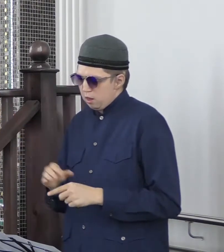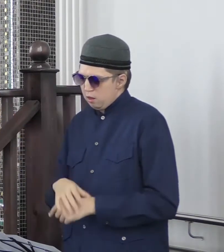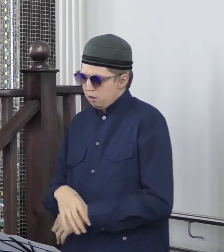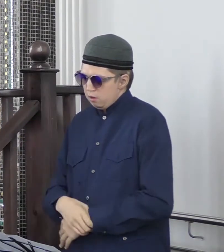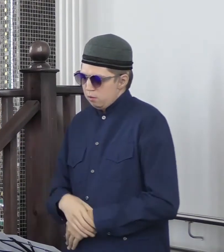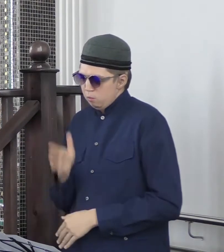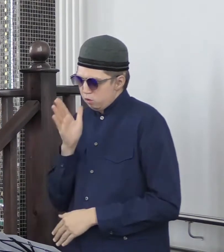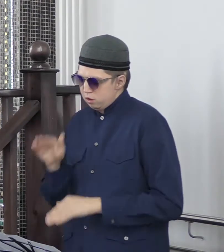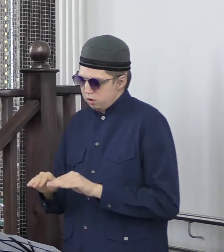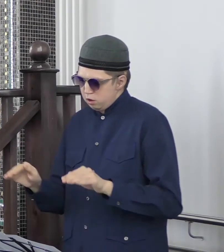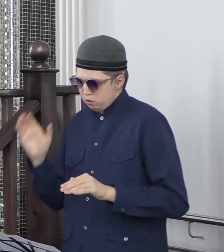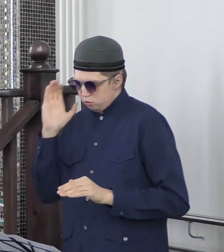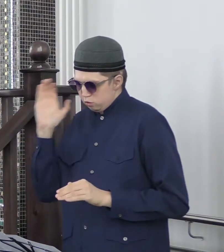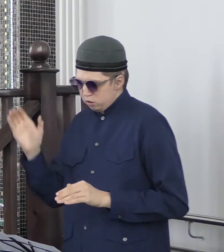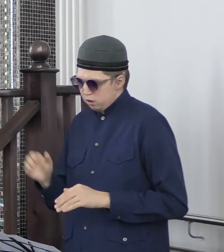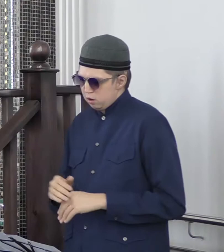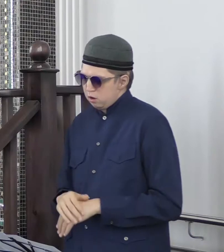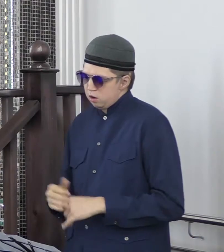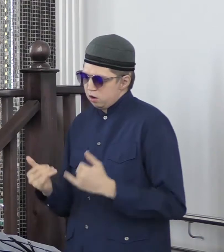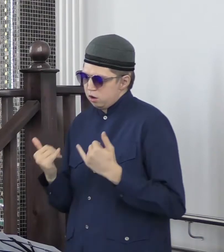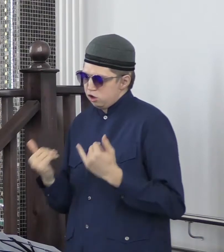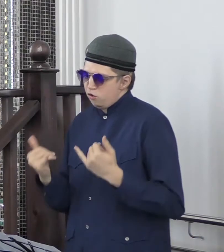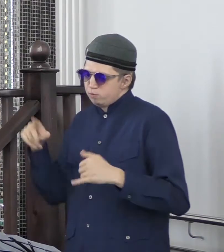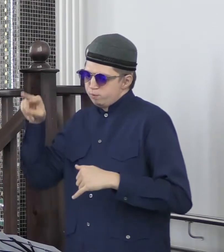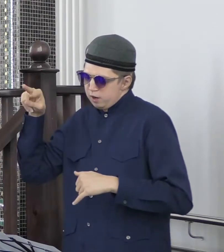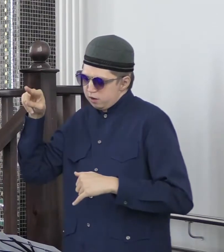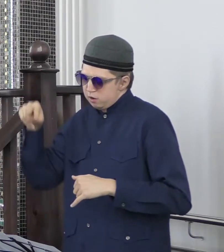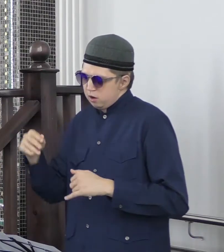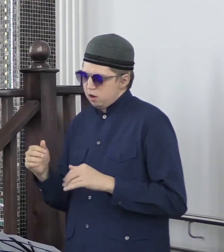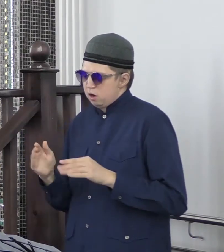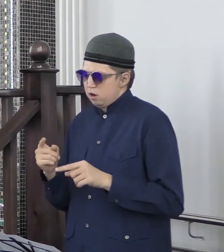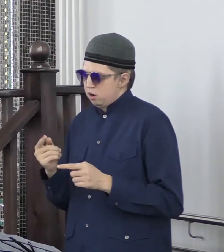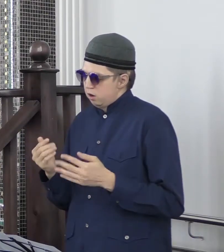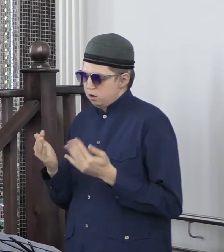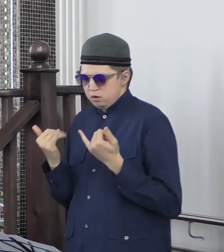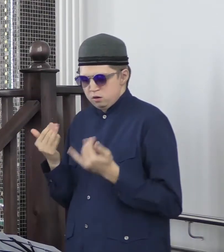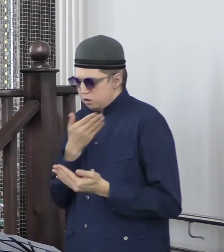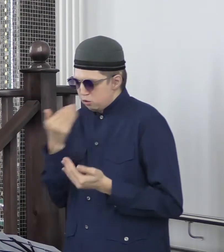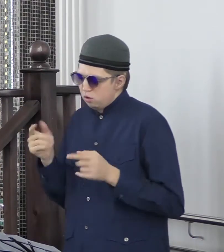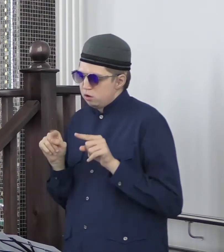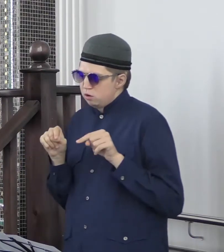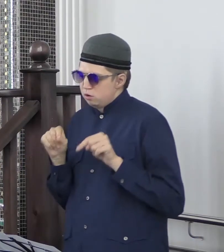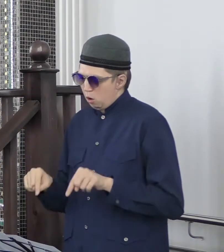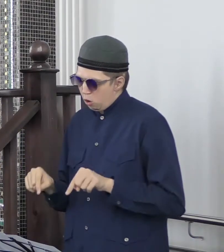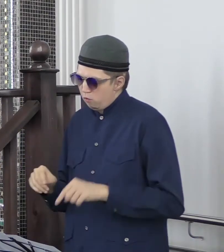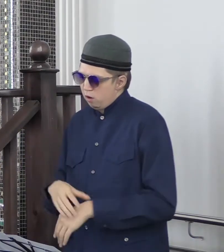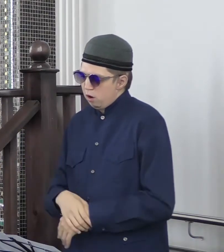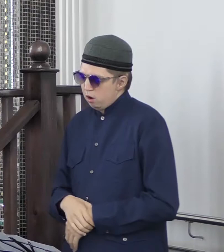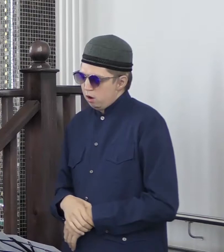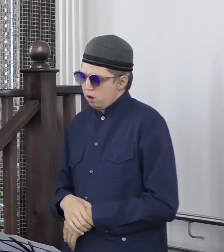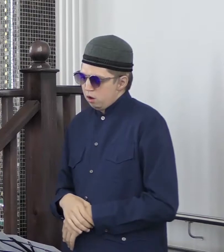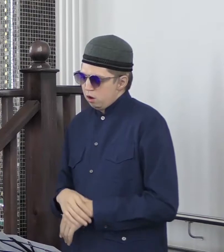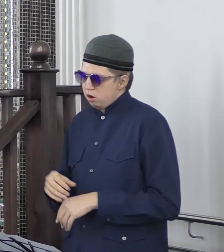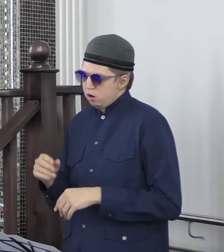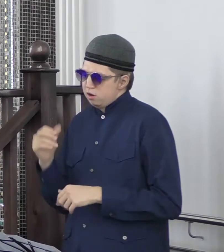своим детям. Сегодня я смотрю даже в пятницу, нет такой необходимости долго читать по раз, потому что за